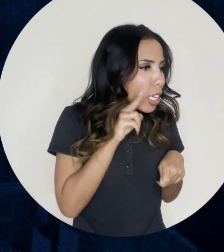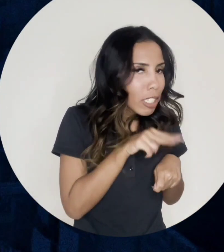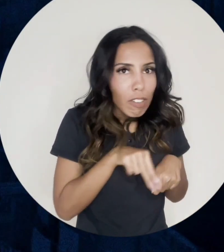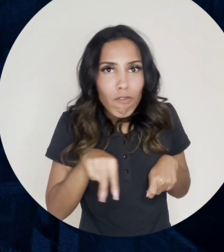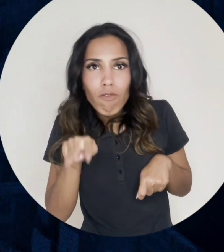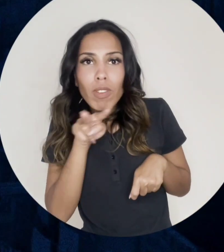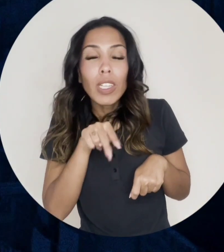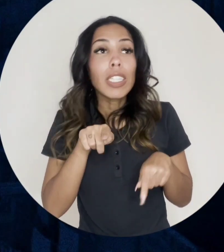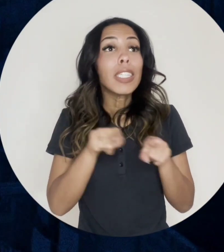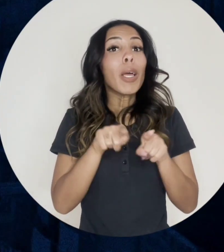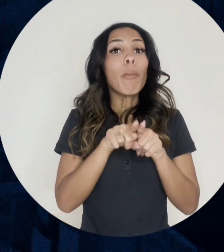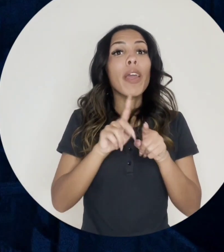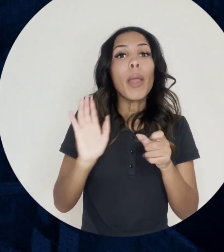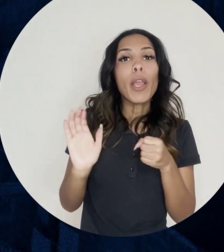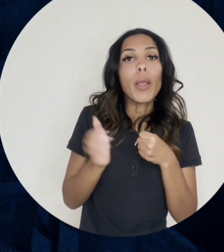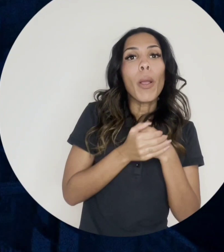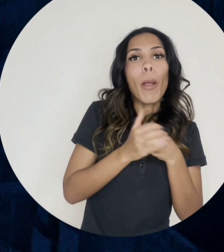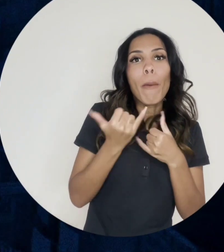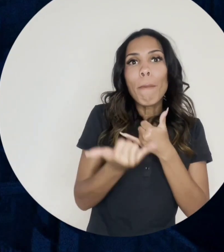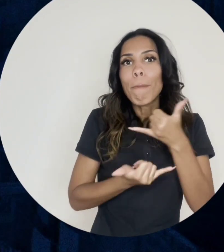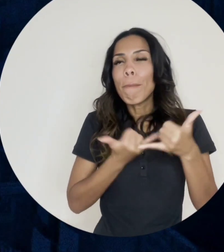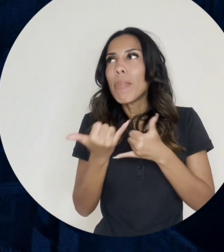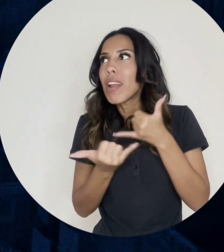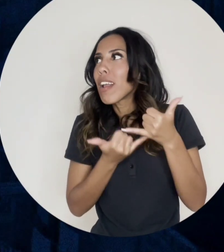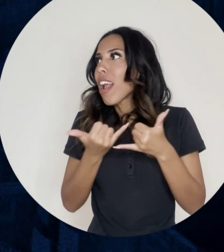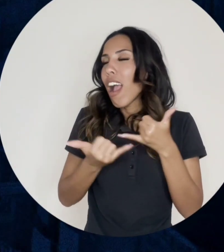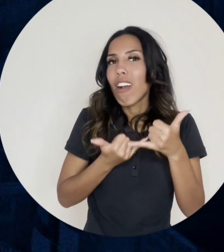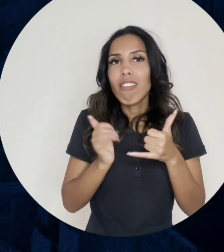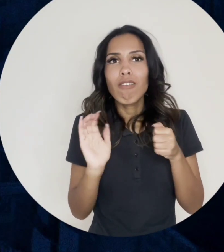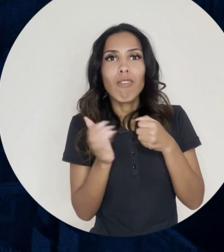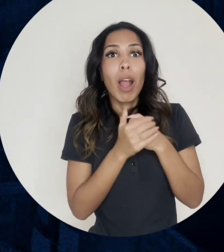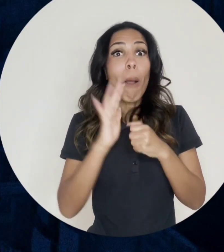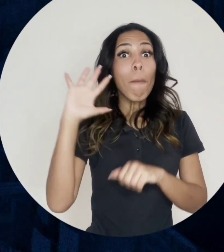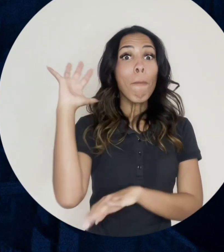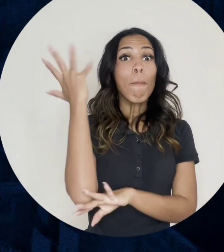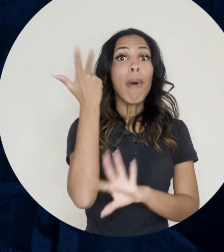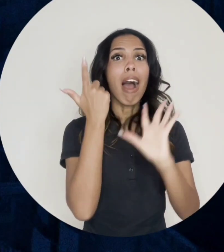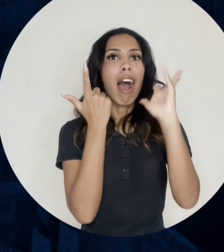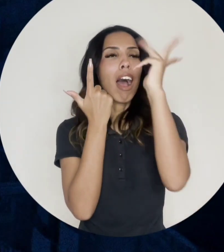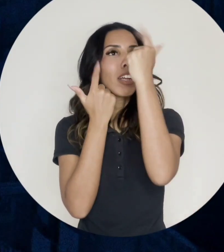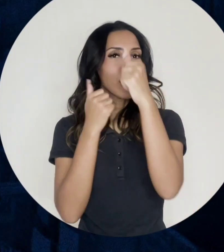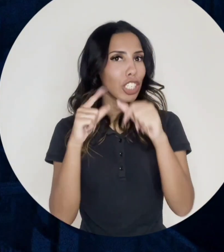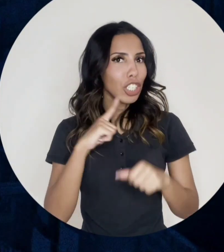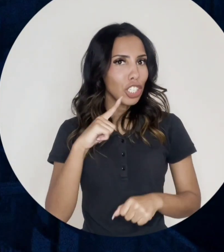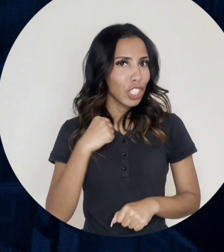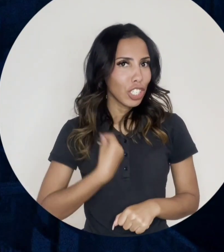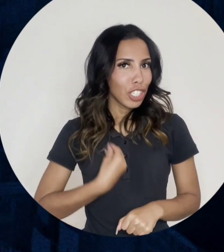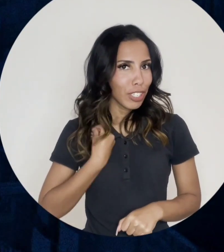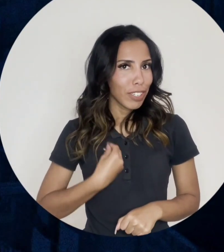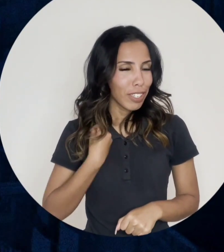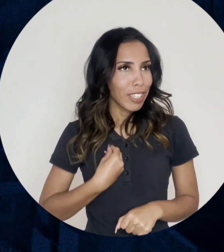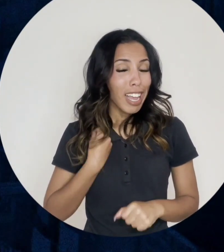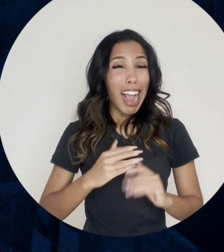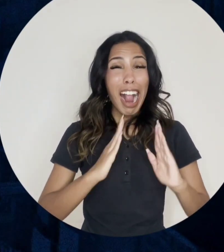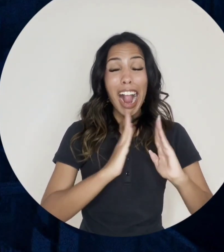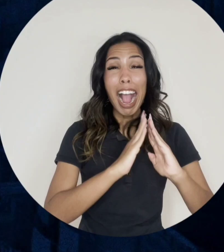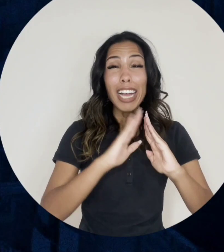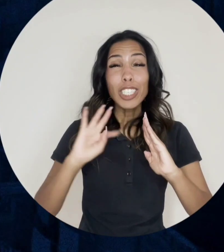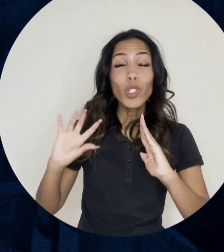pique-esconde, que era um pique-esconde que a gente podia brincar na mata. Tinha em todas as